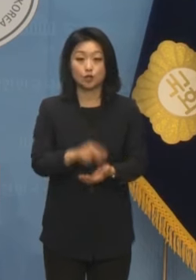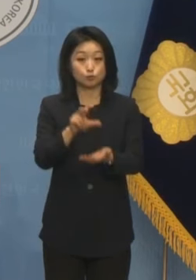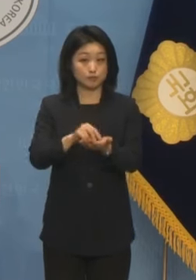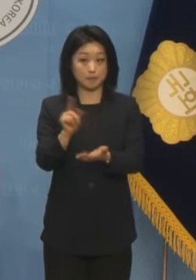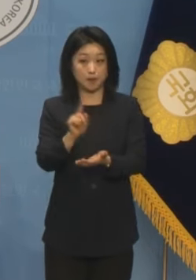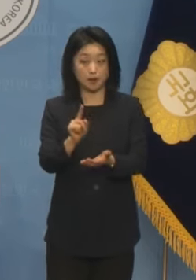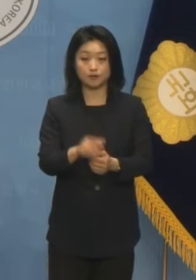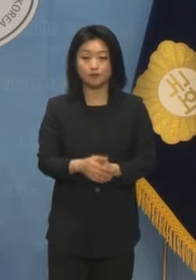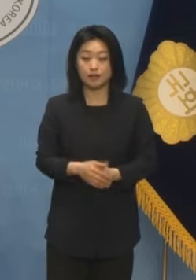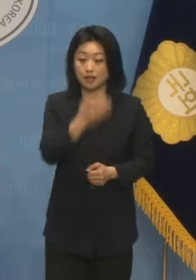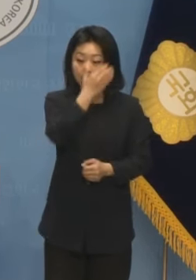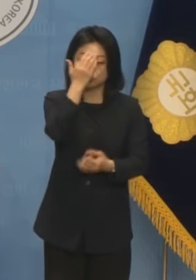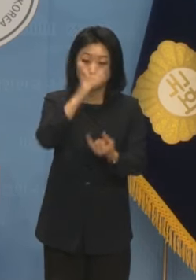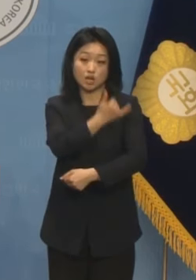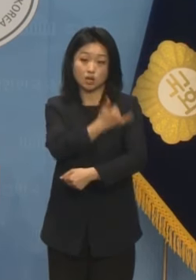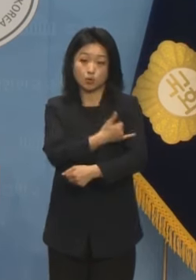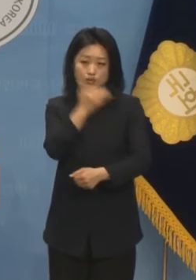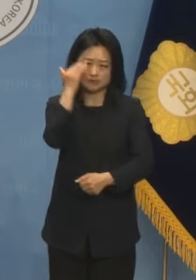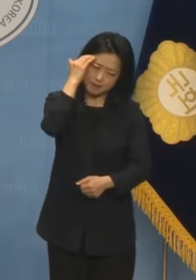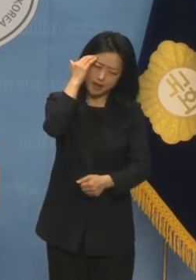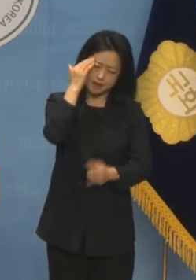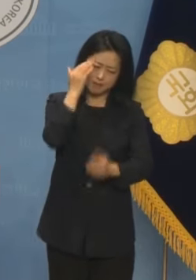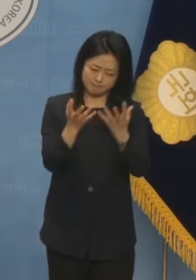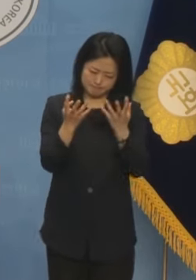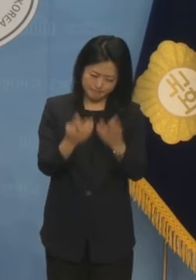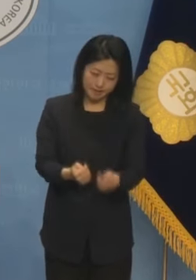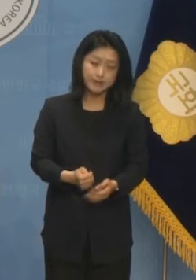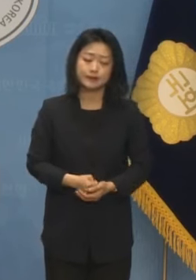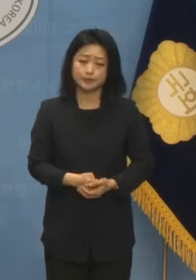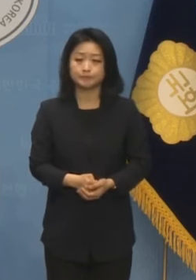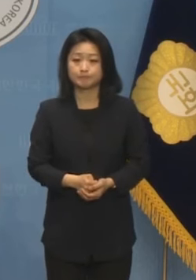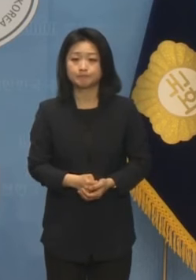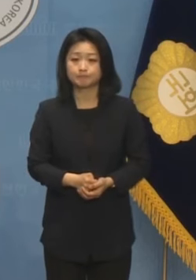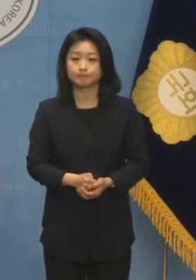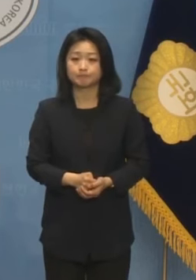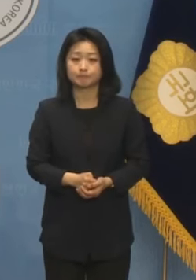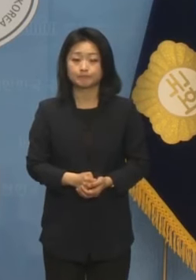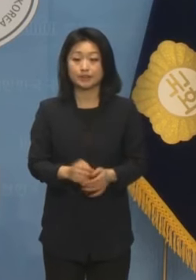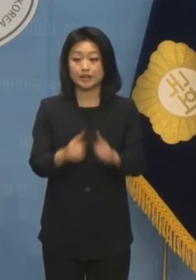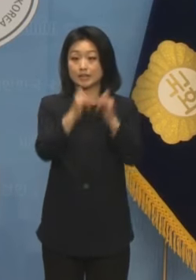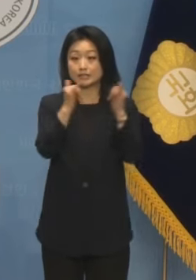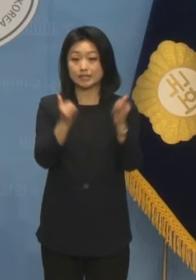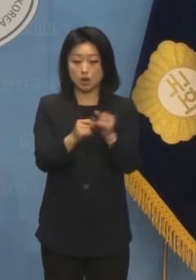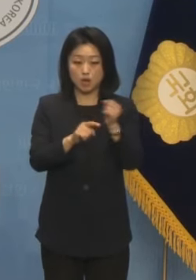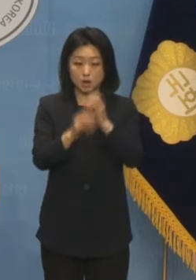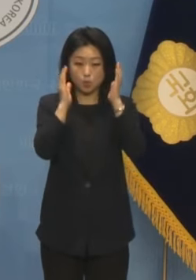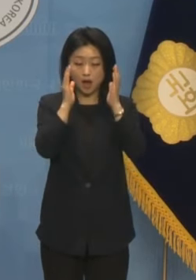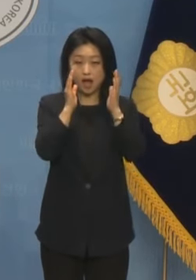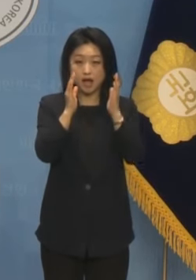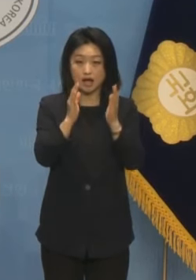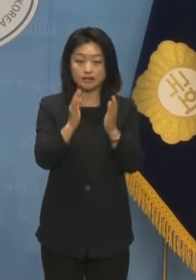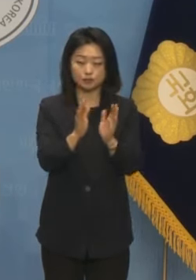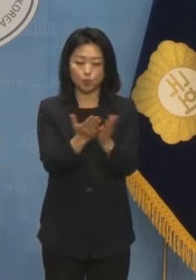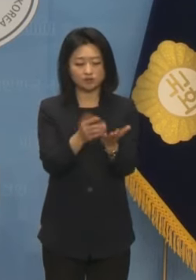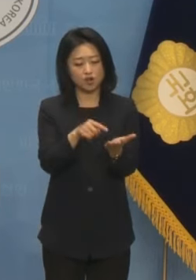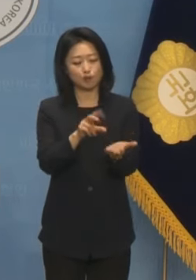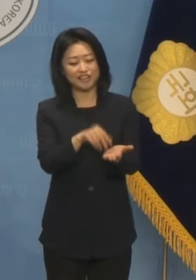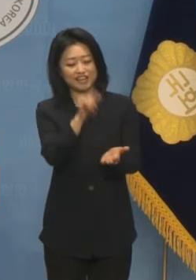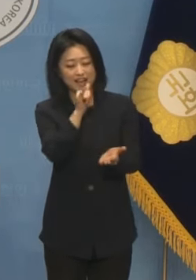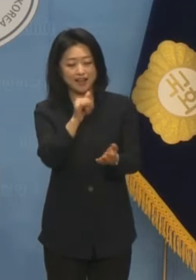문제는 그 사이 청소년들의 인권 침해가 지속되고 있다는 사실입니다. 사회과학 도서를 지적하며